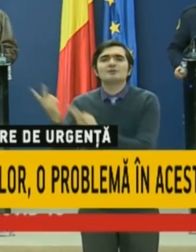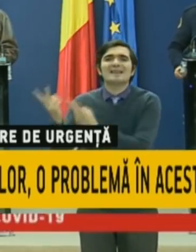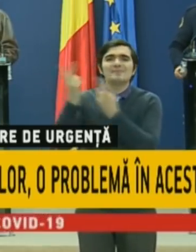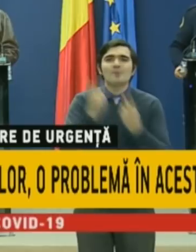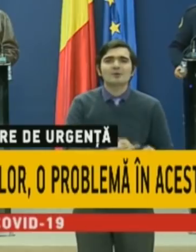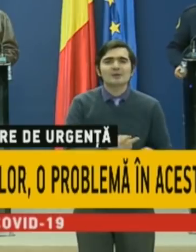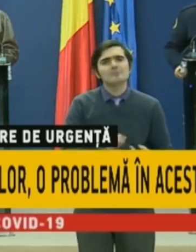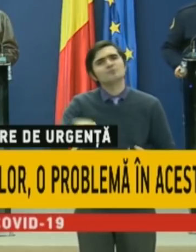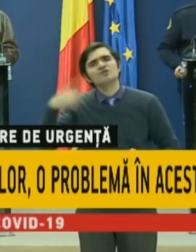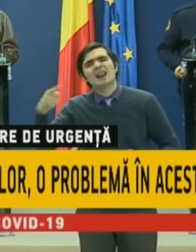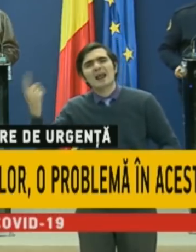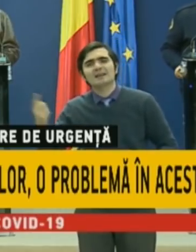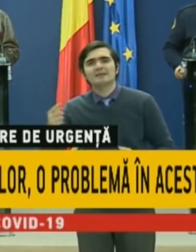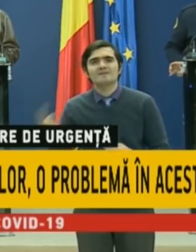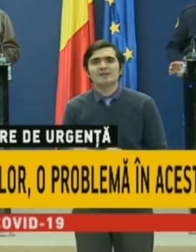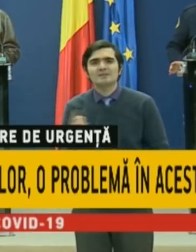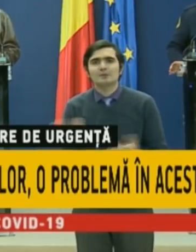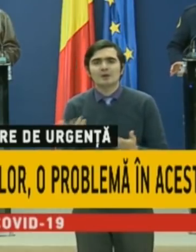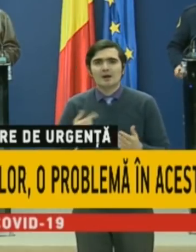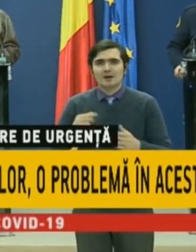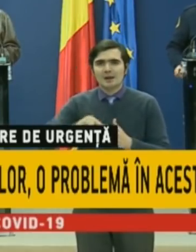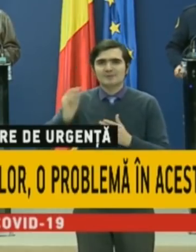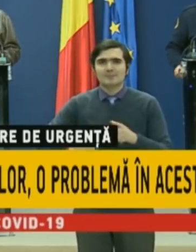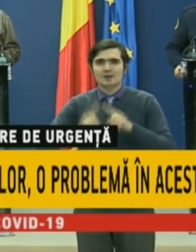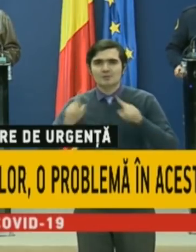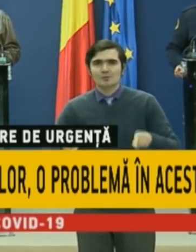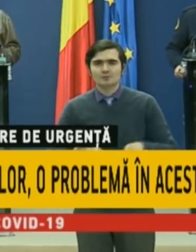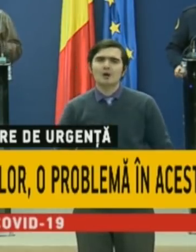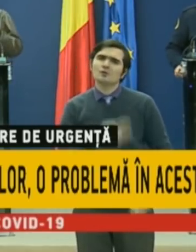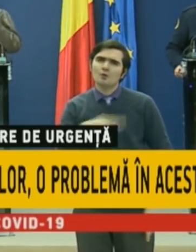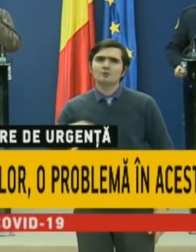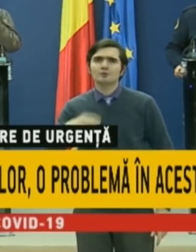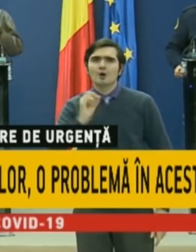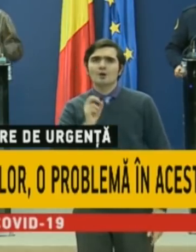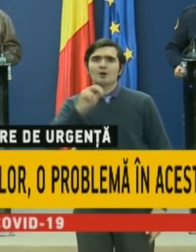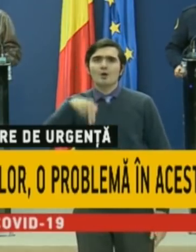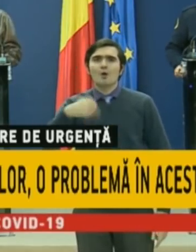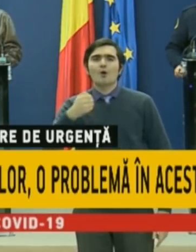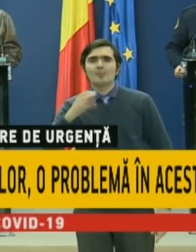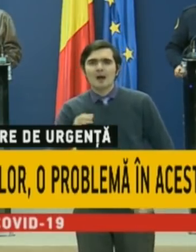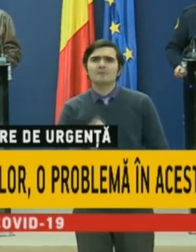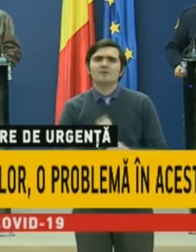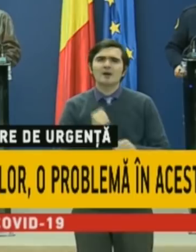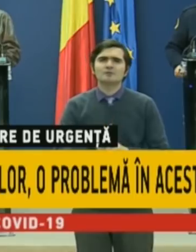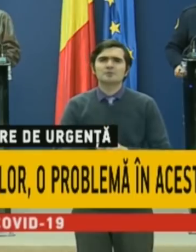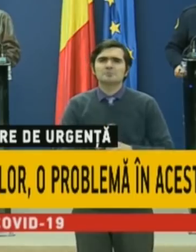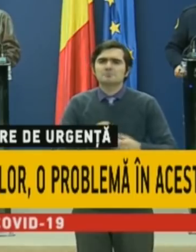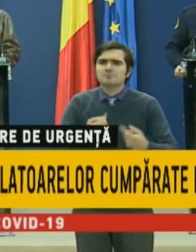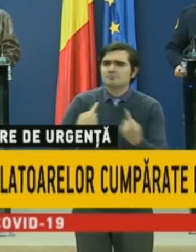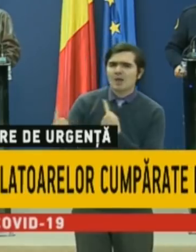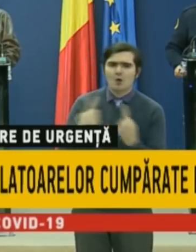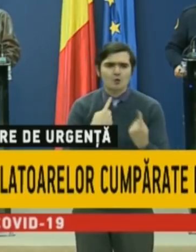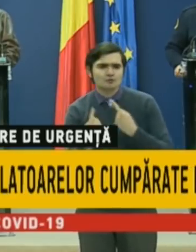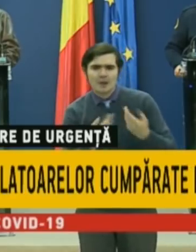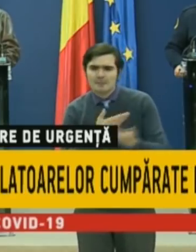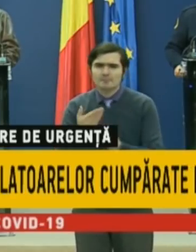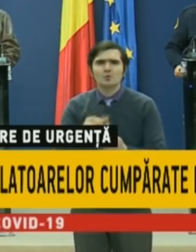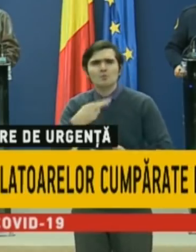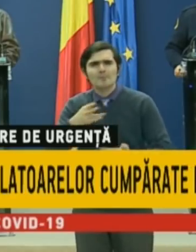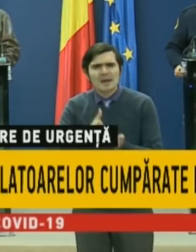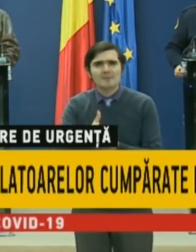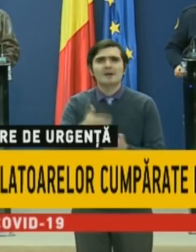ventilatoarele pe care le contractăm. În continuare, ONAC duce negocieri continue cu firmele care pot